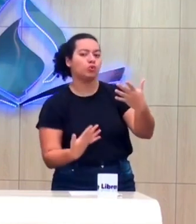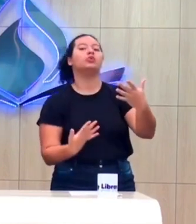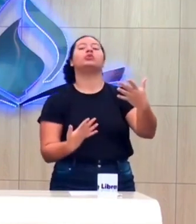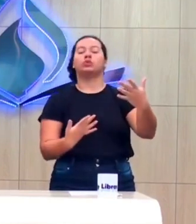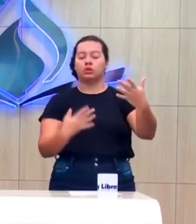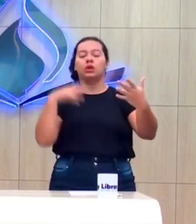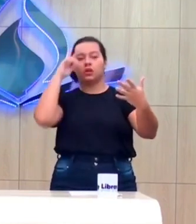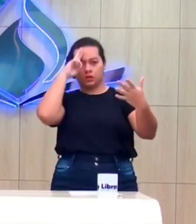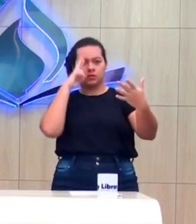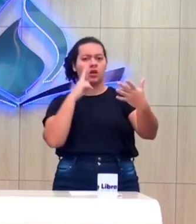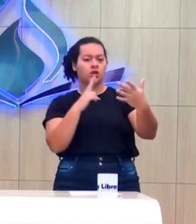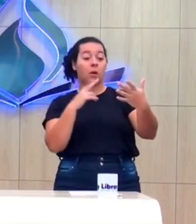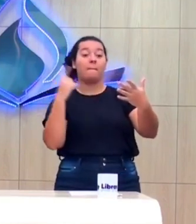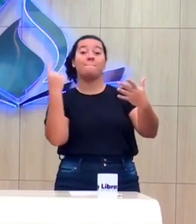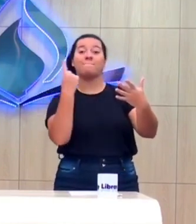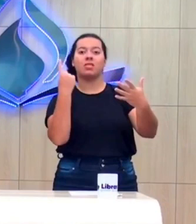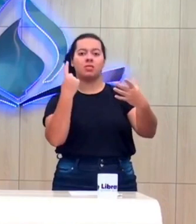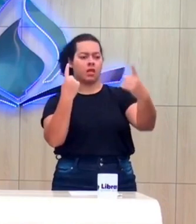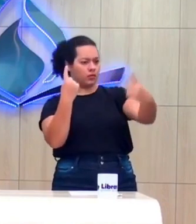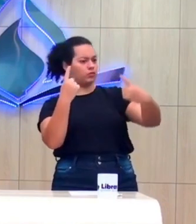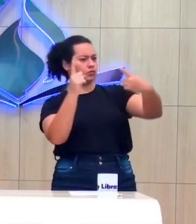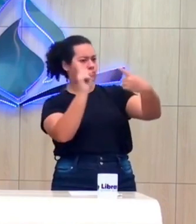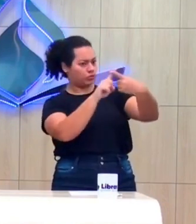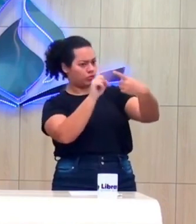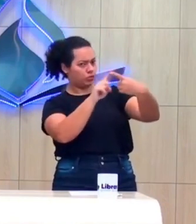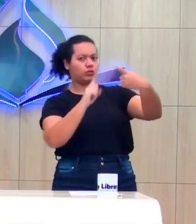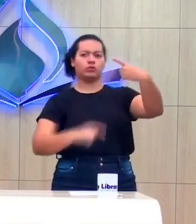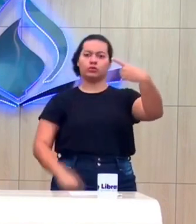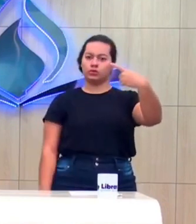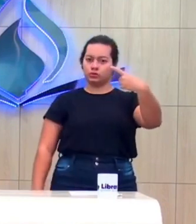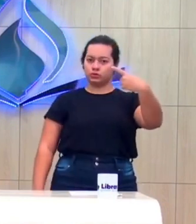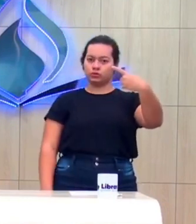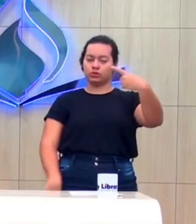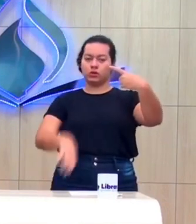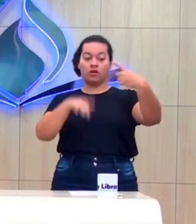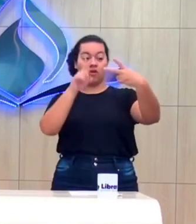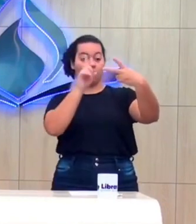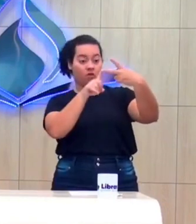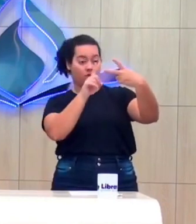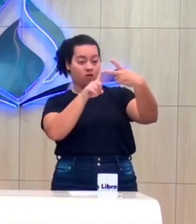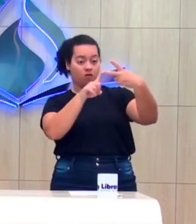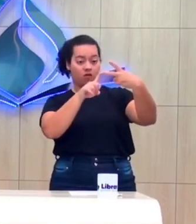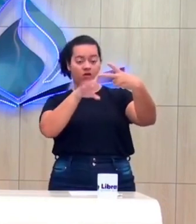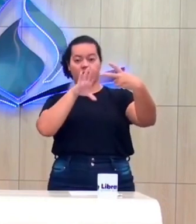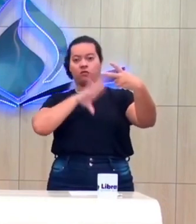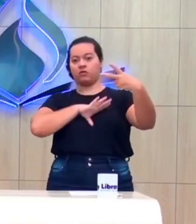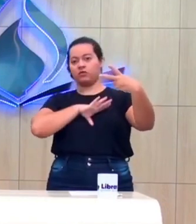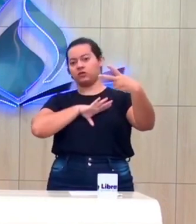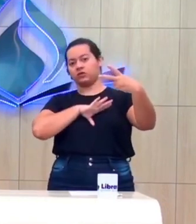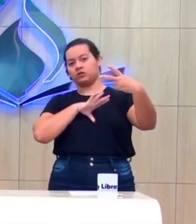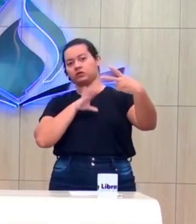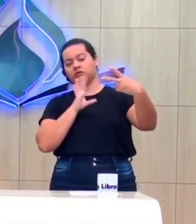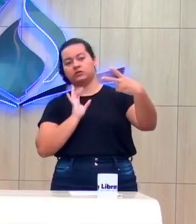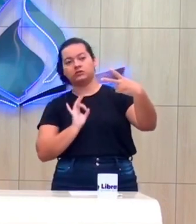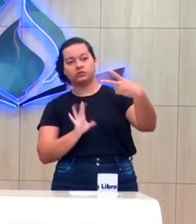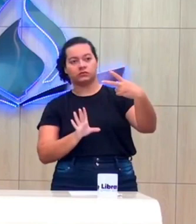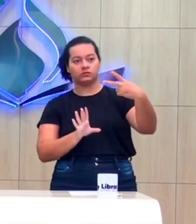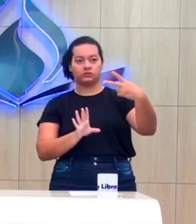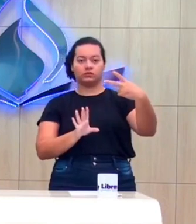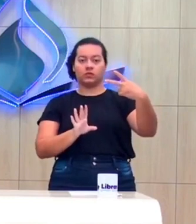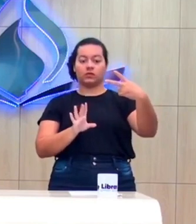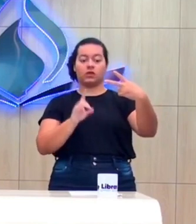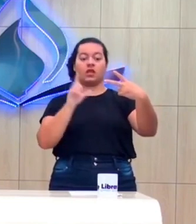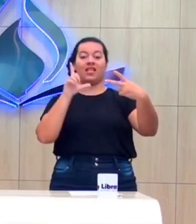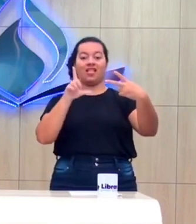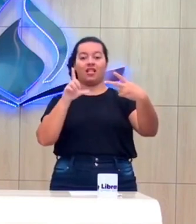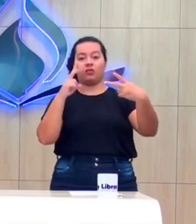sinais, a Libras, como primeira língua dele. A língua portuguesa nós chamamos de L2,